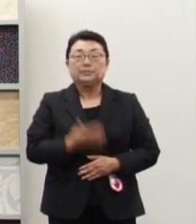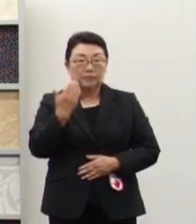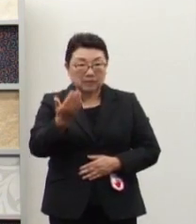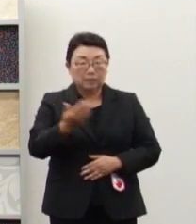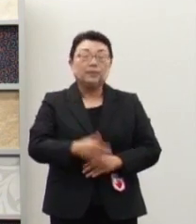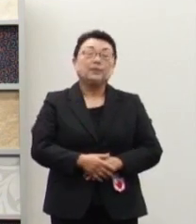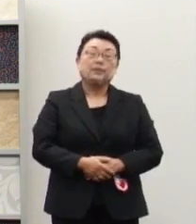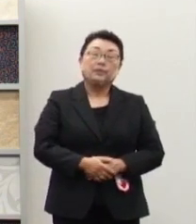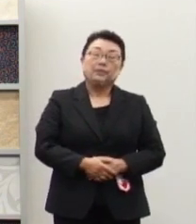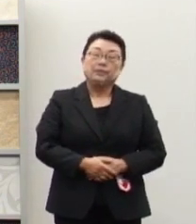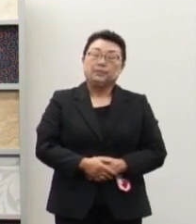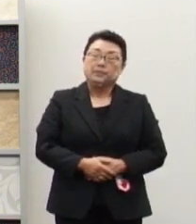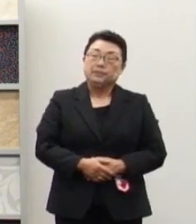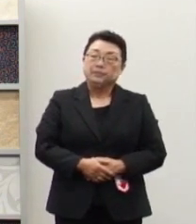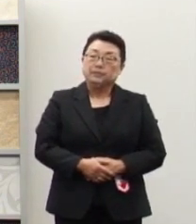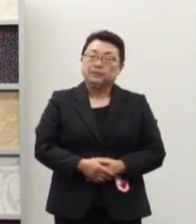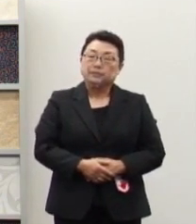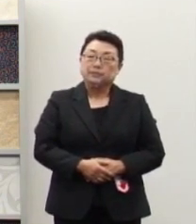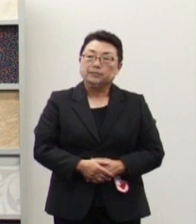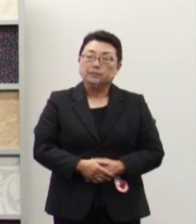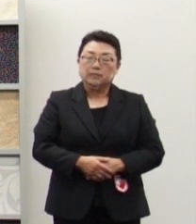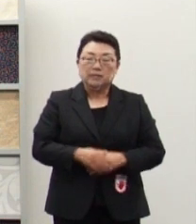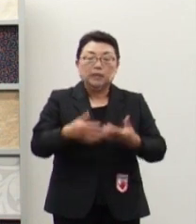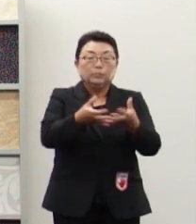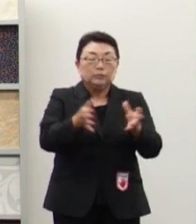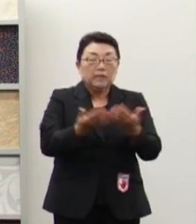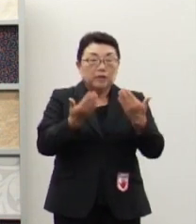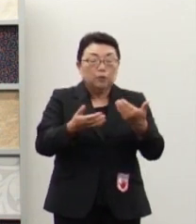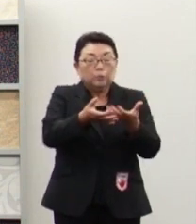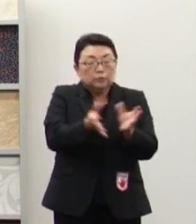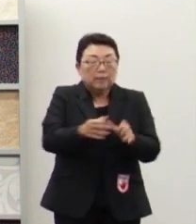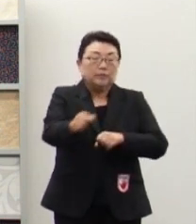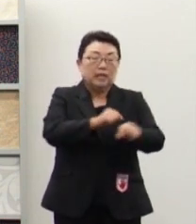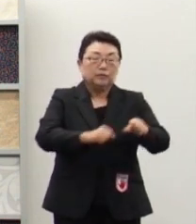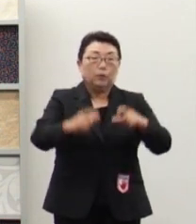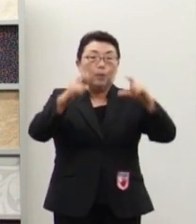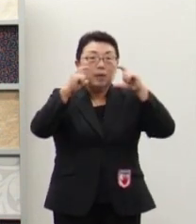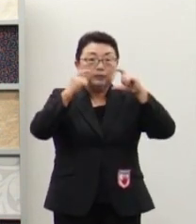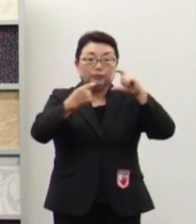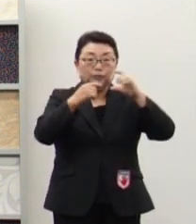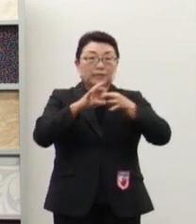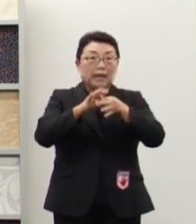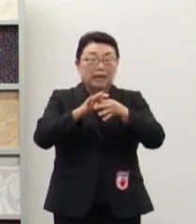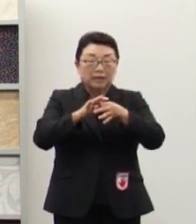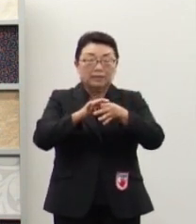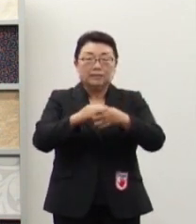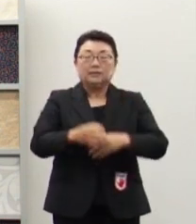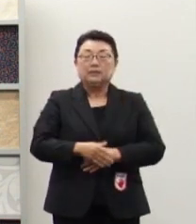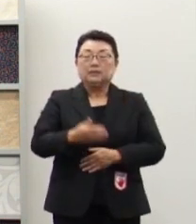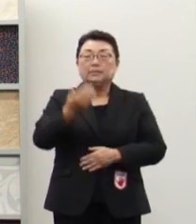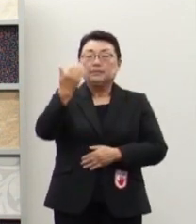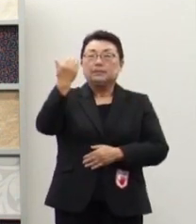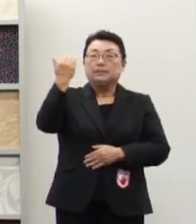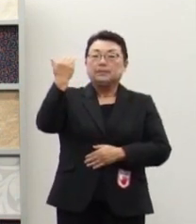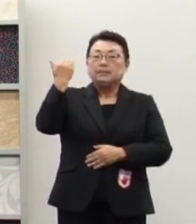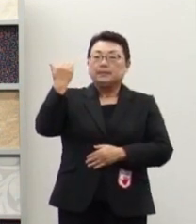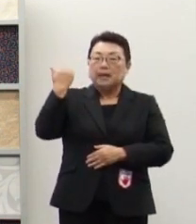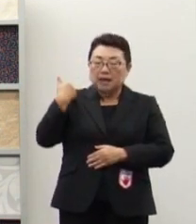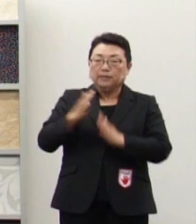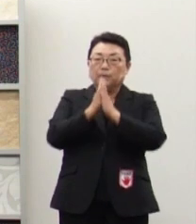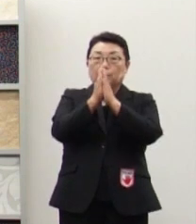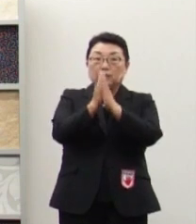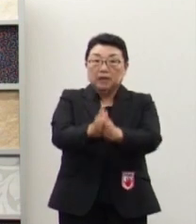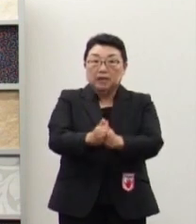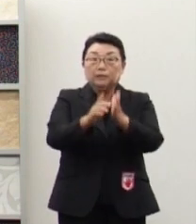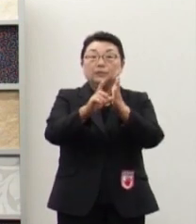もう一問ごめんなさい。今回部活動のマスクがですね、前の協力要請、改定前の段階では、原